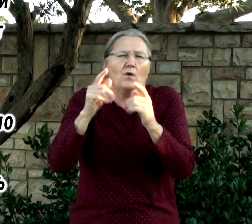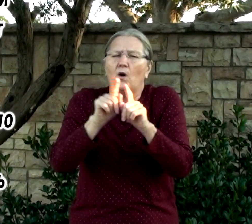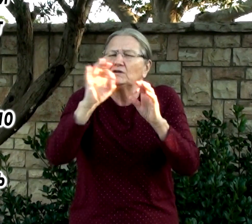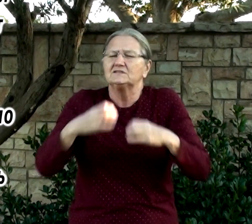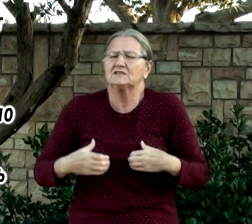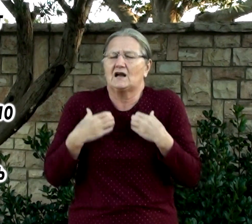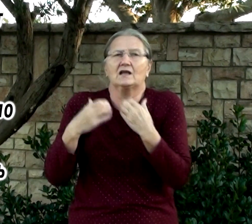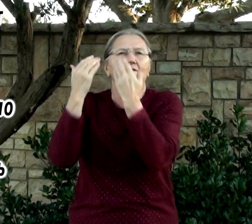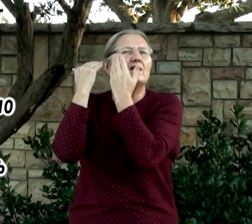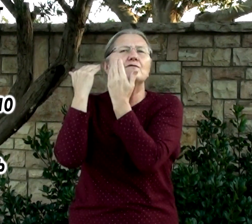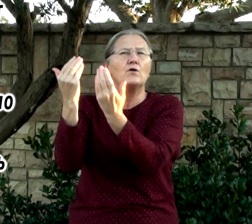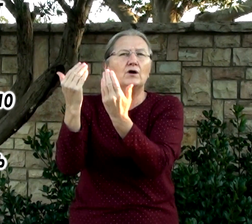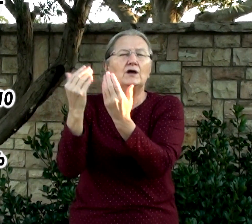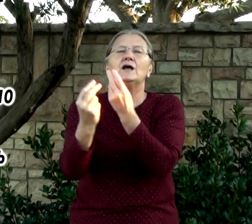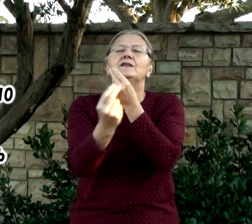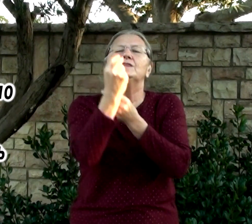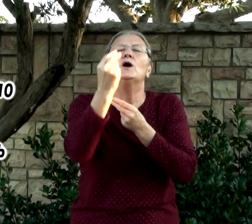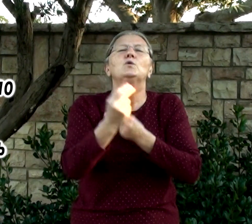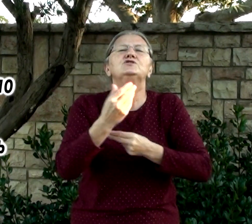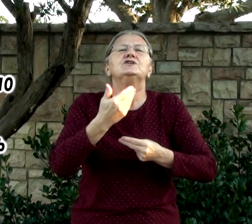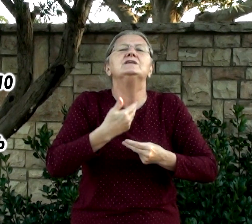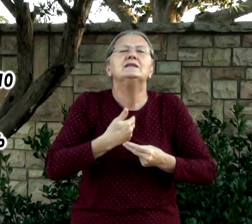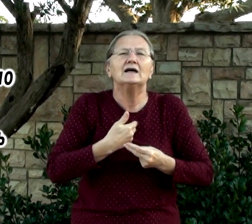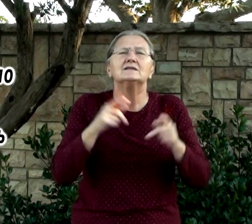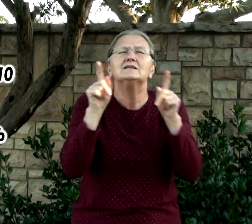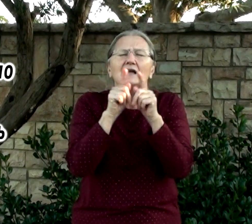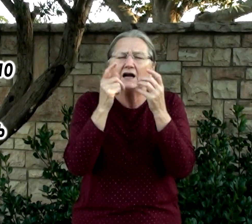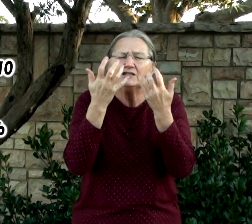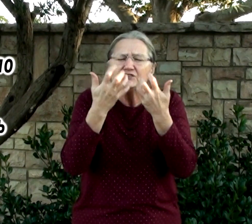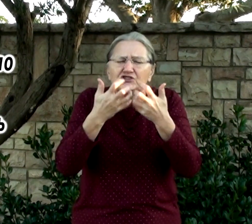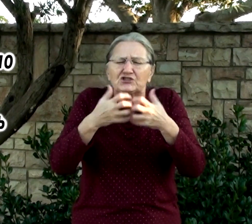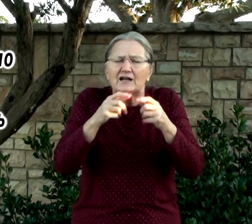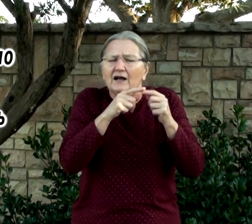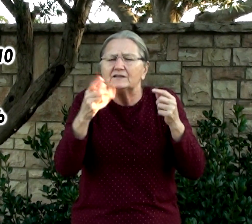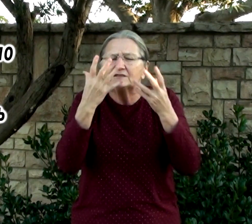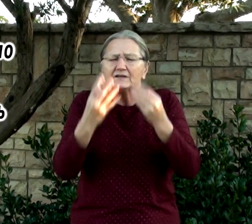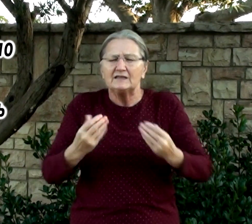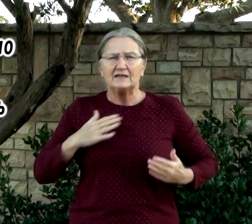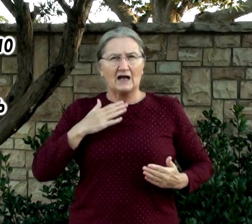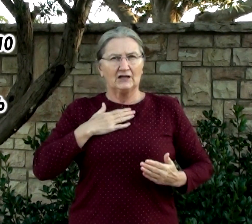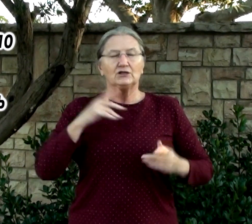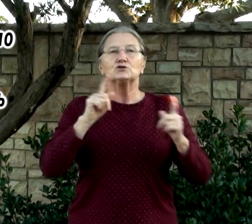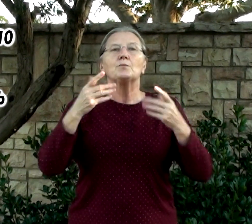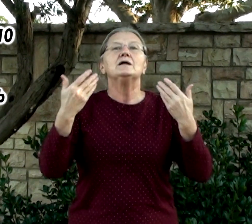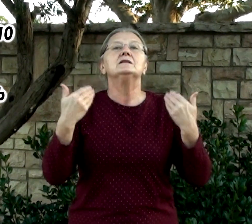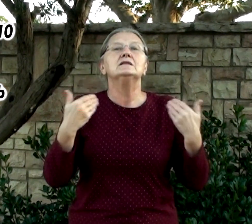страха Твоего? Научи нас так счислять дни наши, чтобы нам